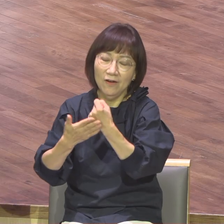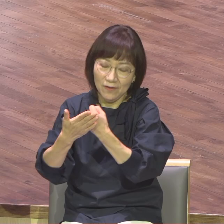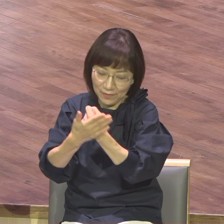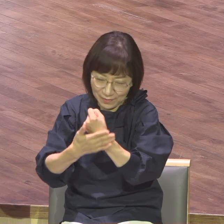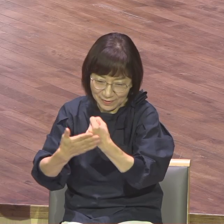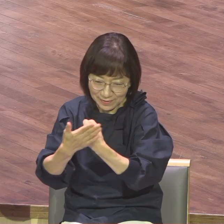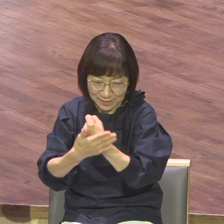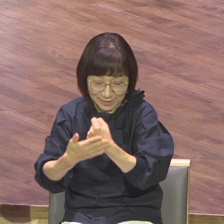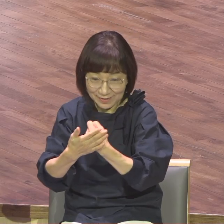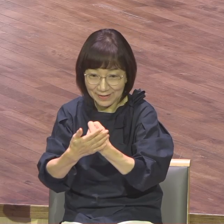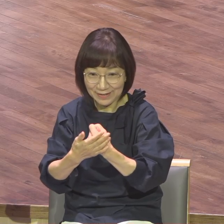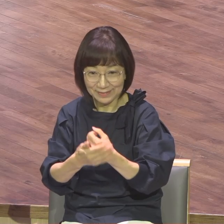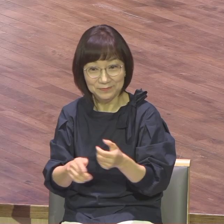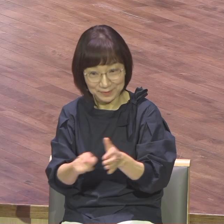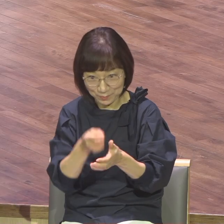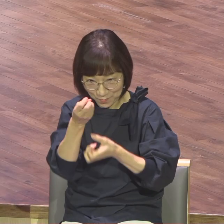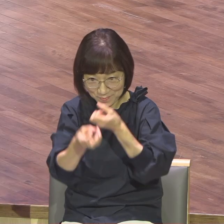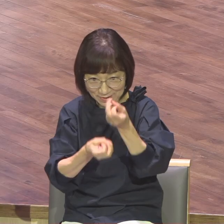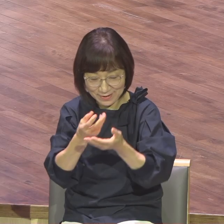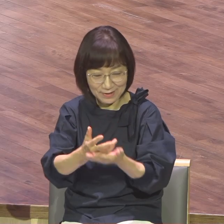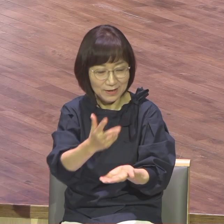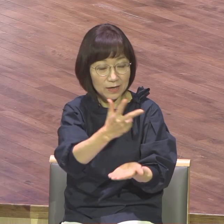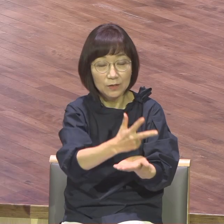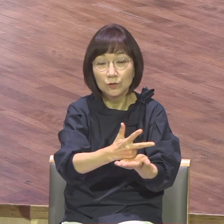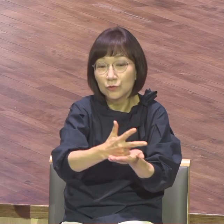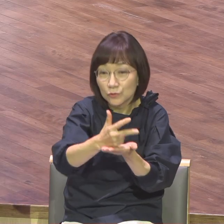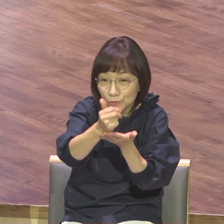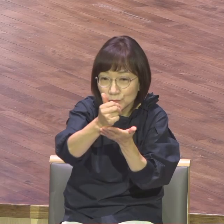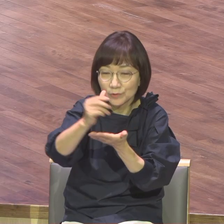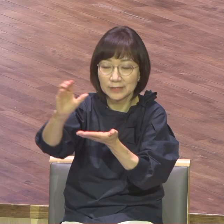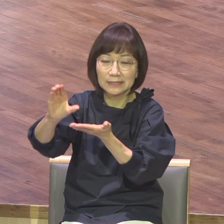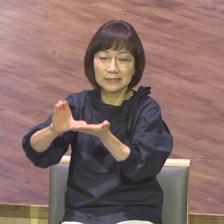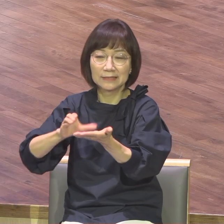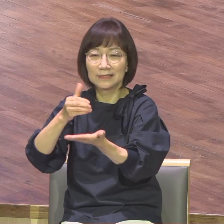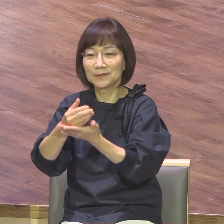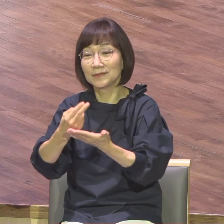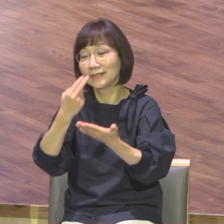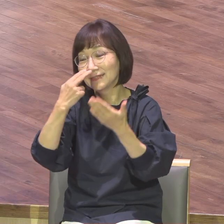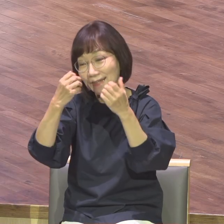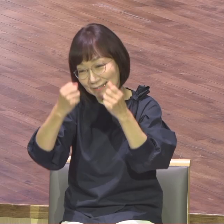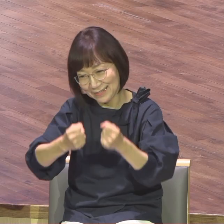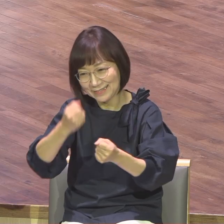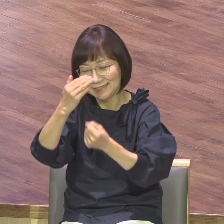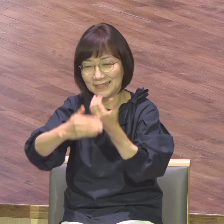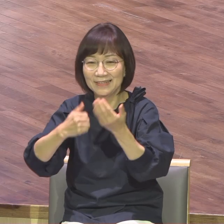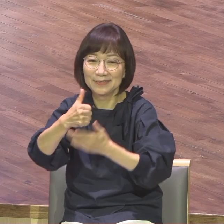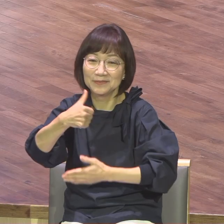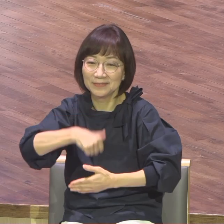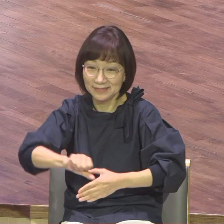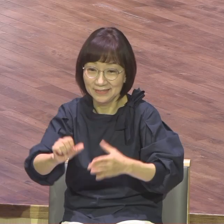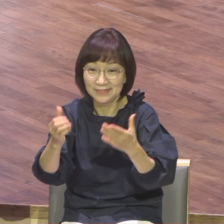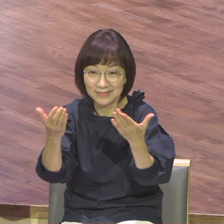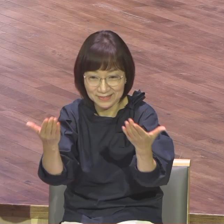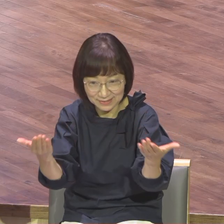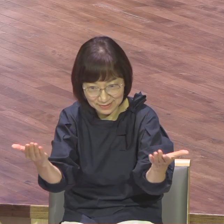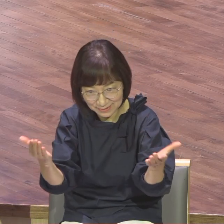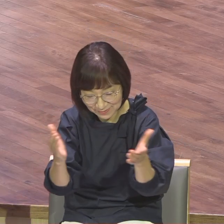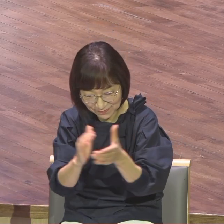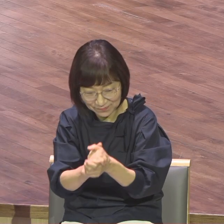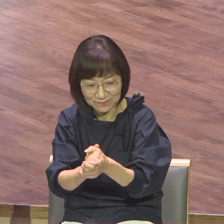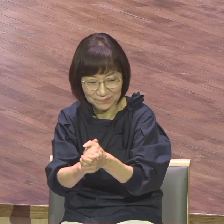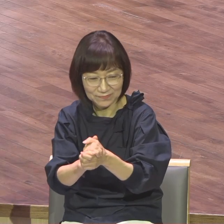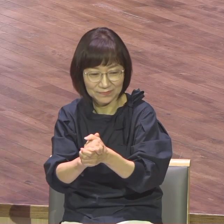하겠습니다. 신앙 고백합니다. 주는 그리스도시요 살아계신 하나님의 아들이십니다.